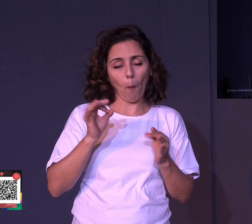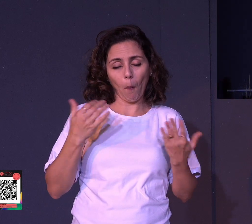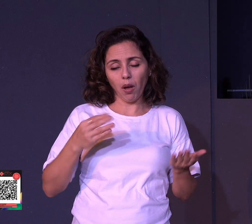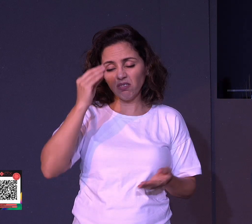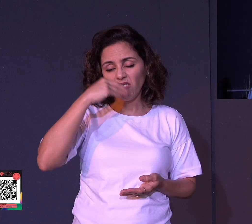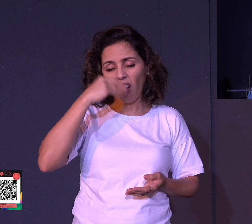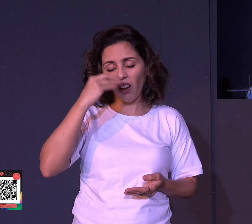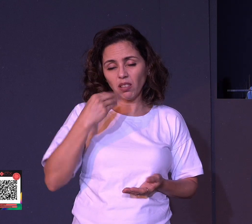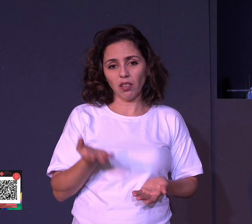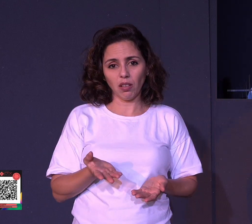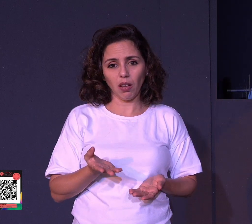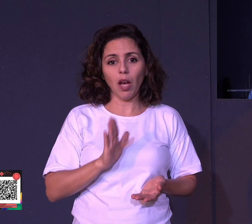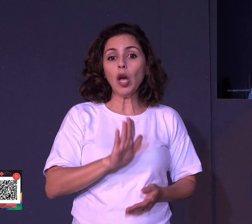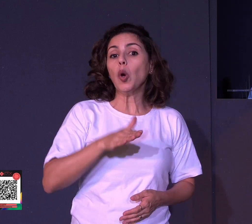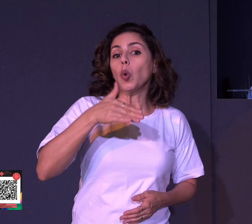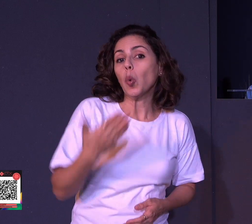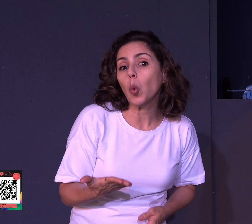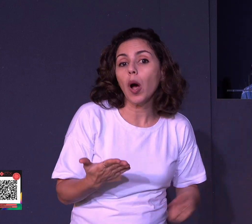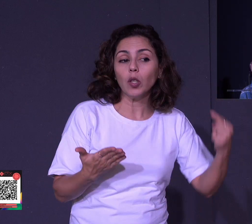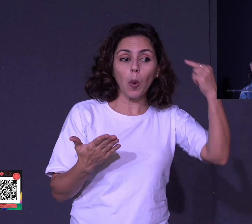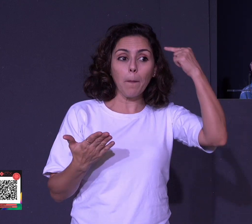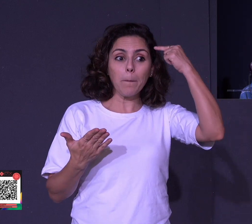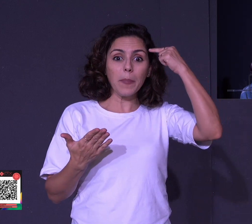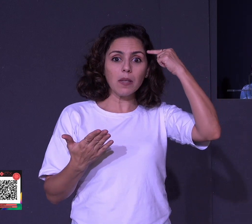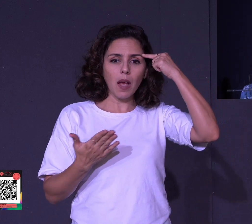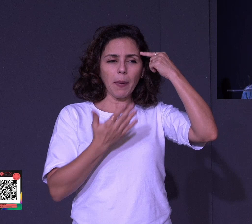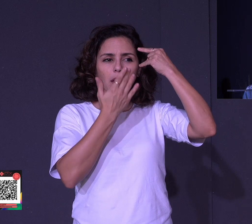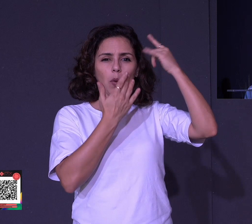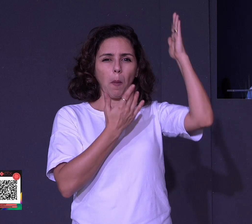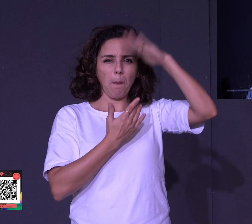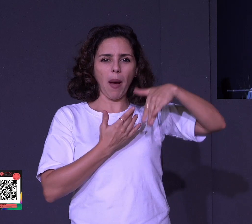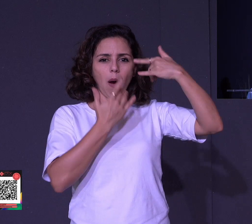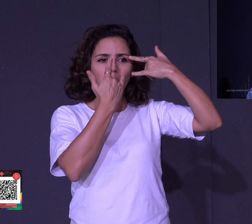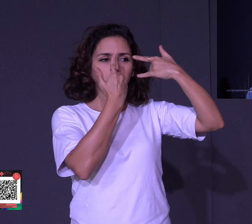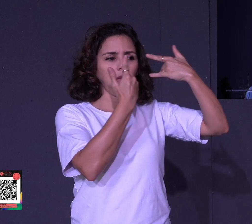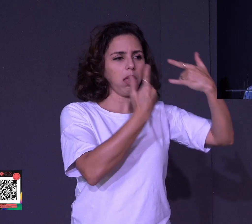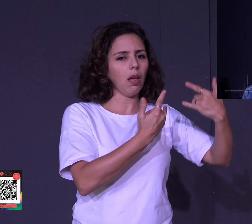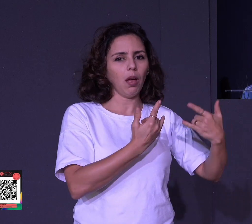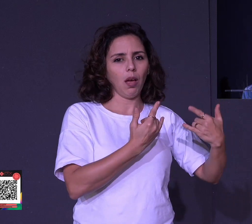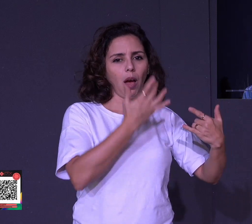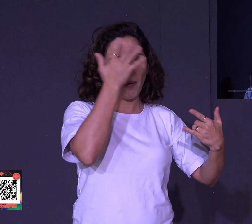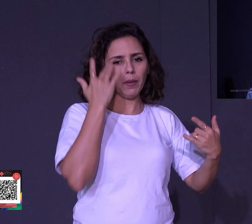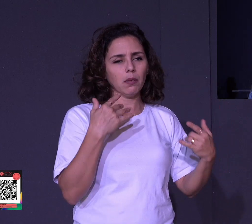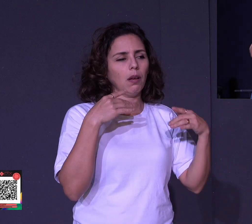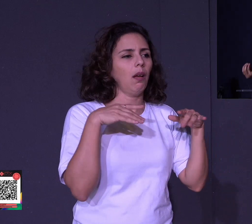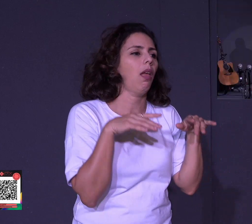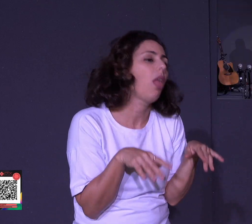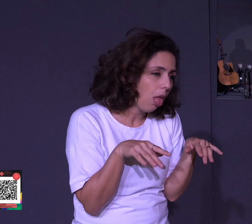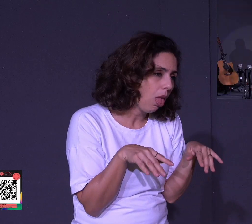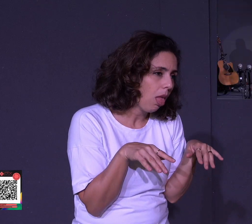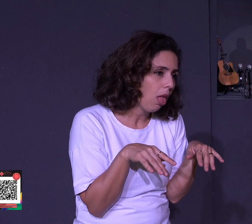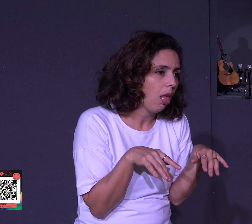levada a pensar cada vez mais sobre aquela possibilidade que surgiu no seu coração, e aí, uma vez